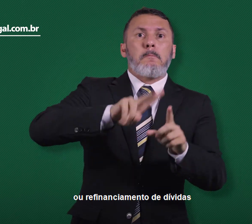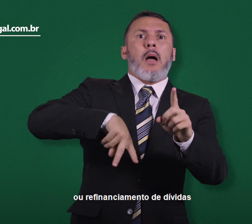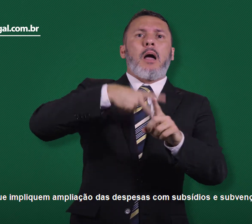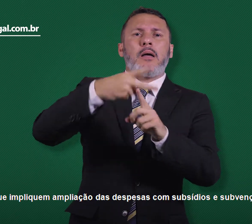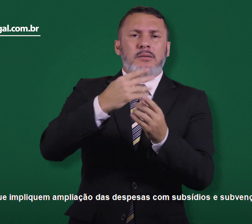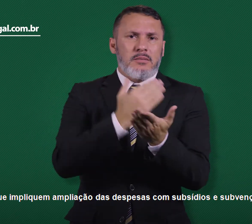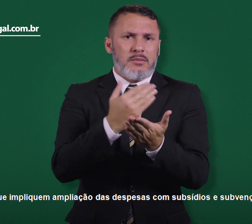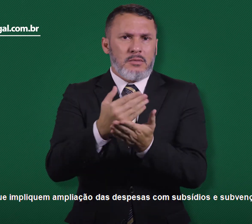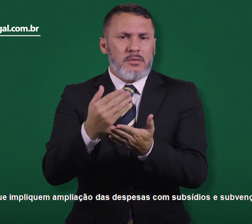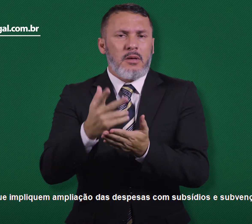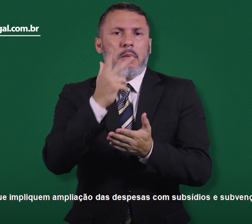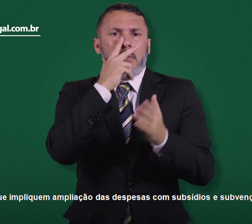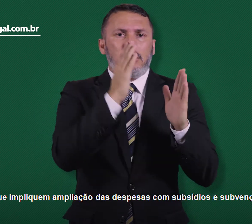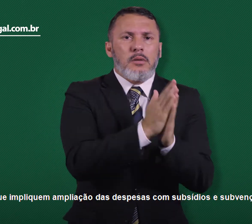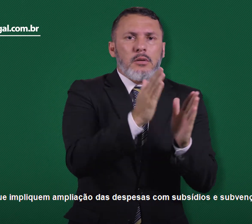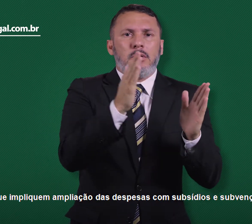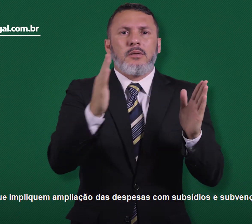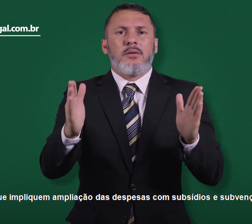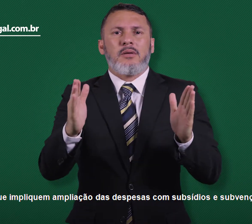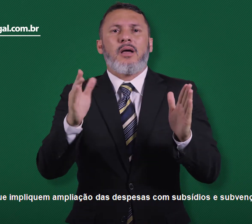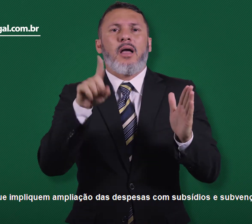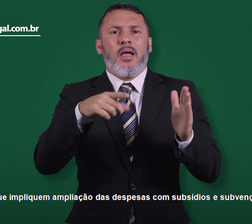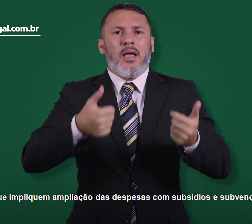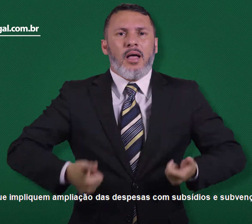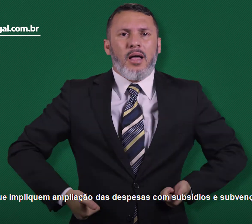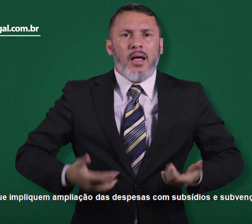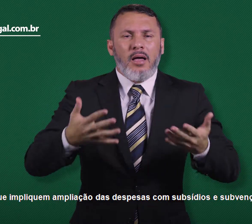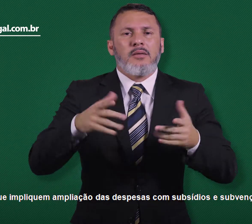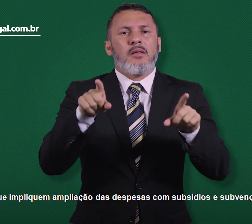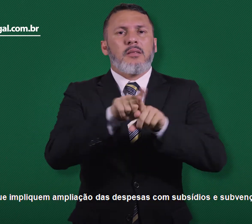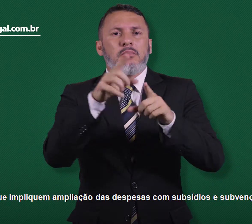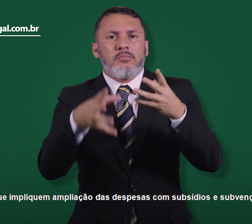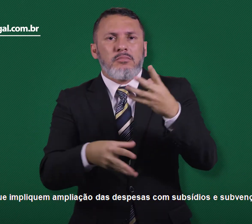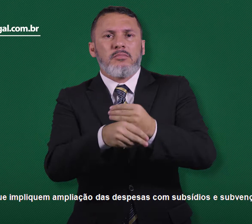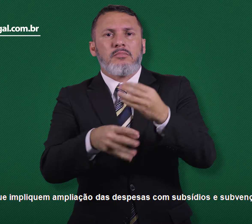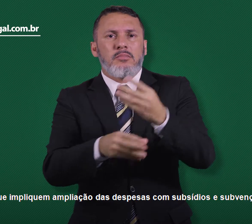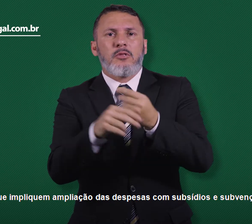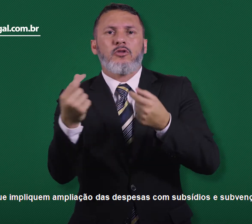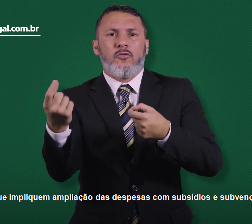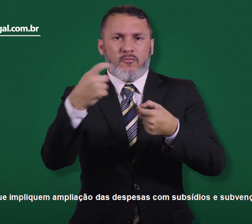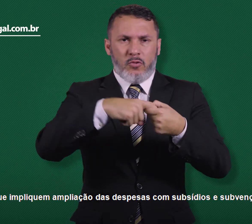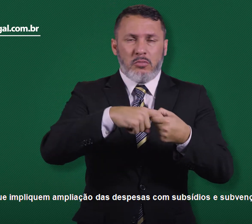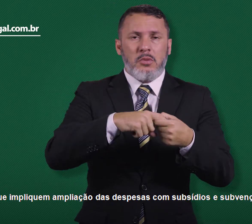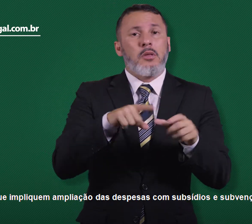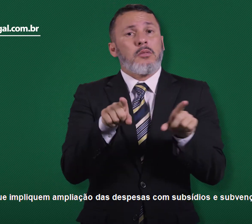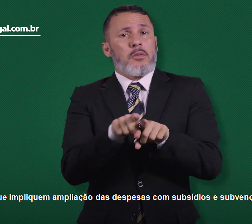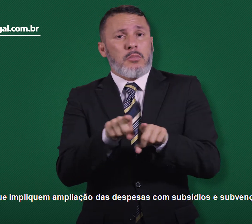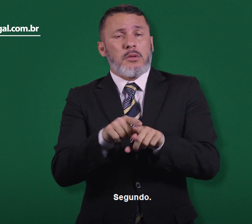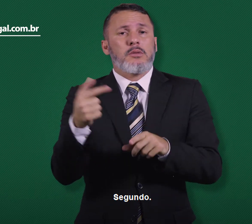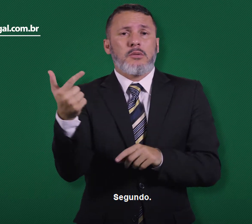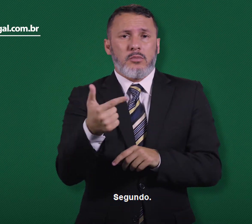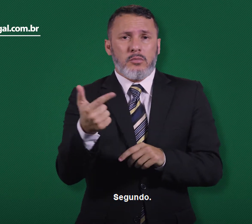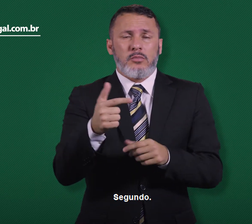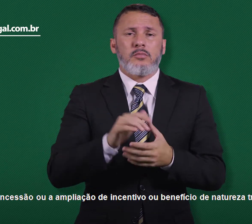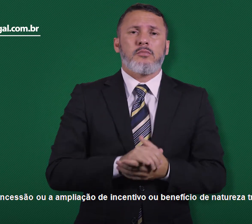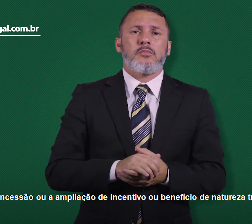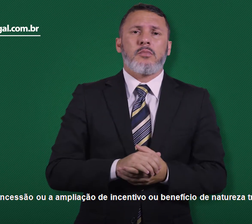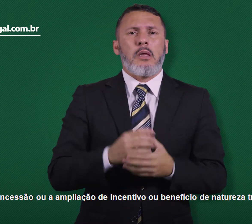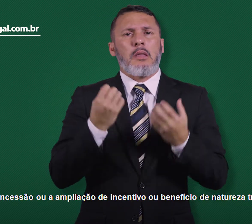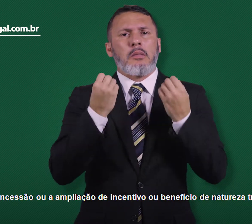que impliquem ampliação das despesas com subsídios e subvenções, e, segundo, a concessão ou